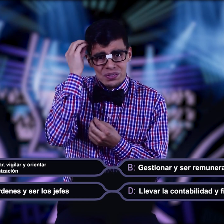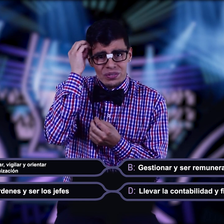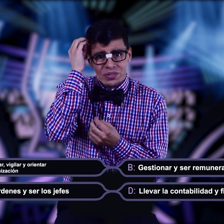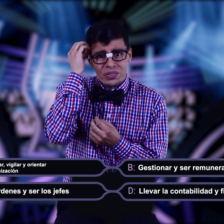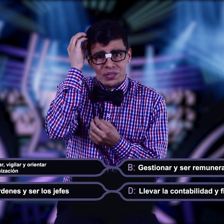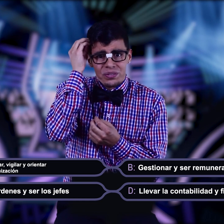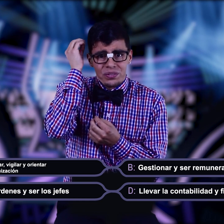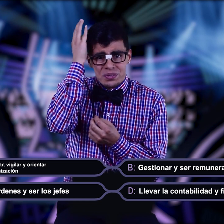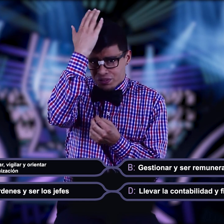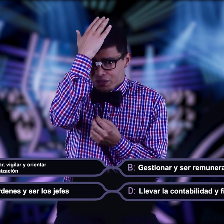No sé.